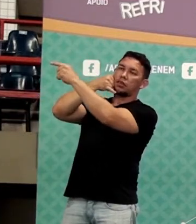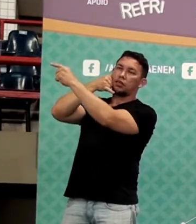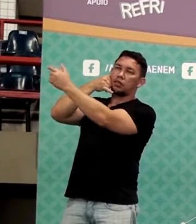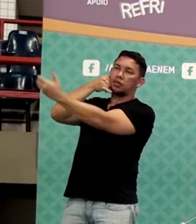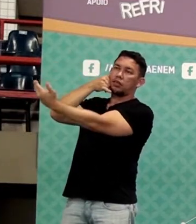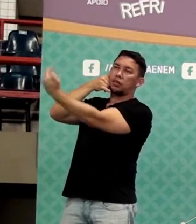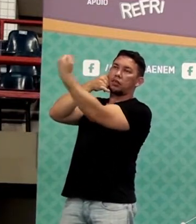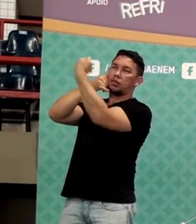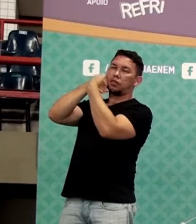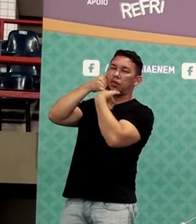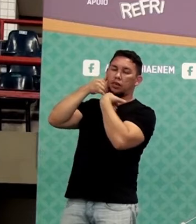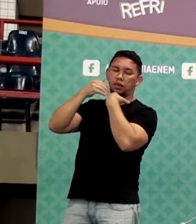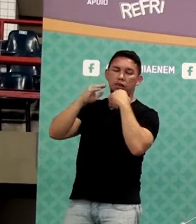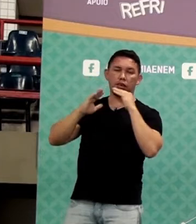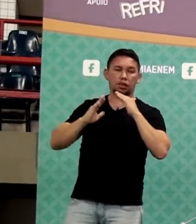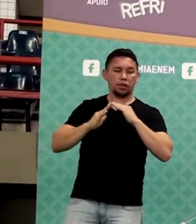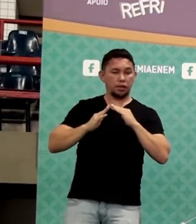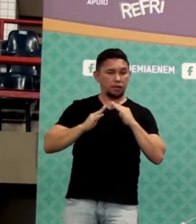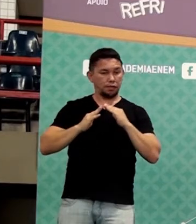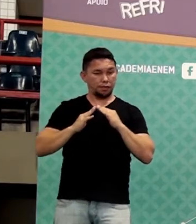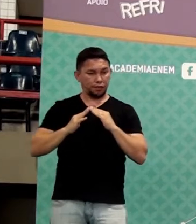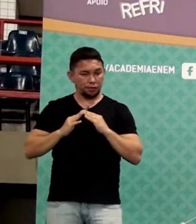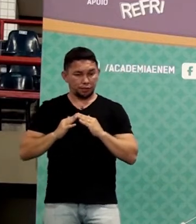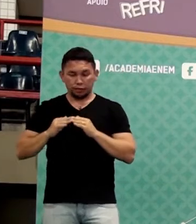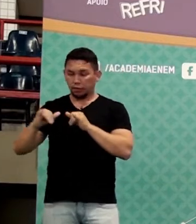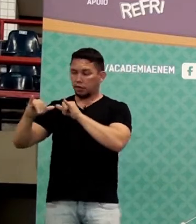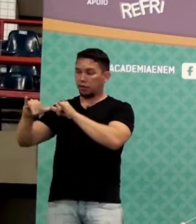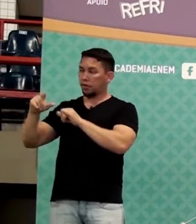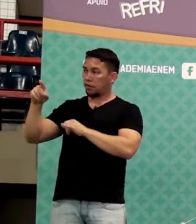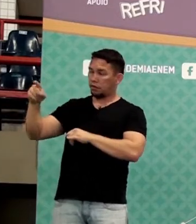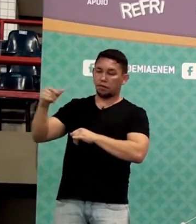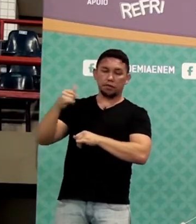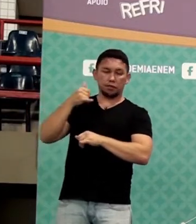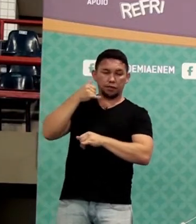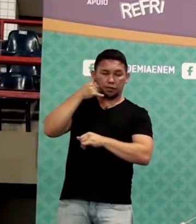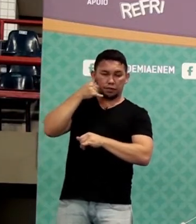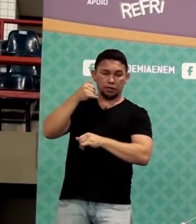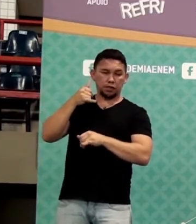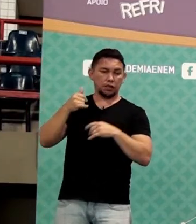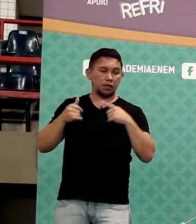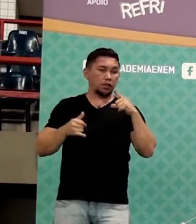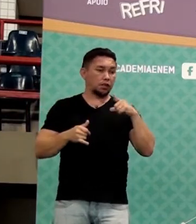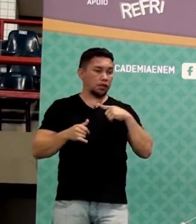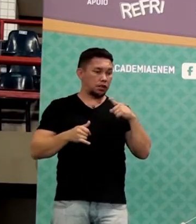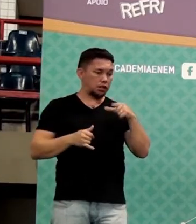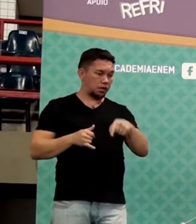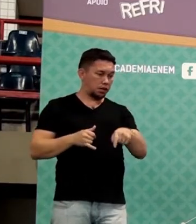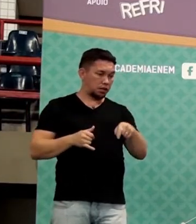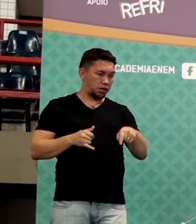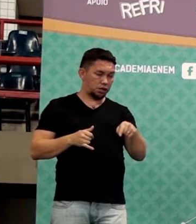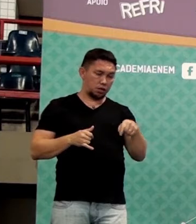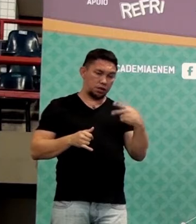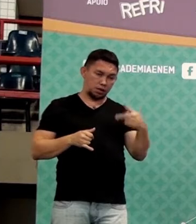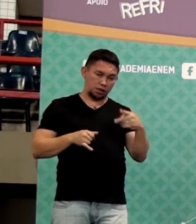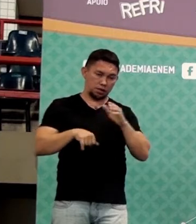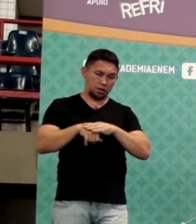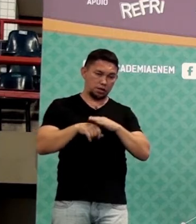manda deixar na sua casa. Se é um supermercado mais simples, num bairro mais simples, ele manda de